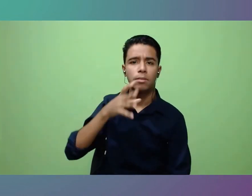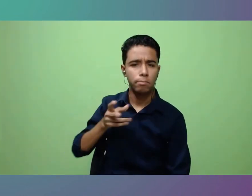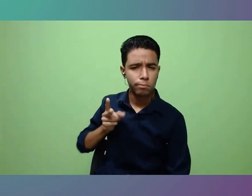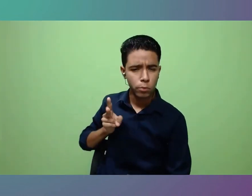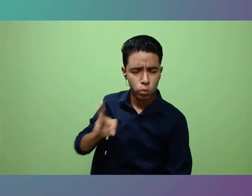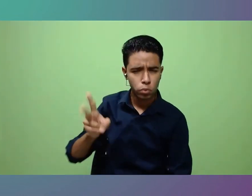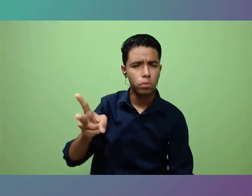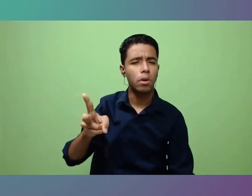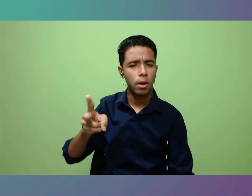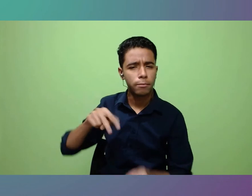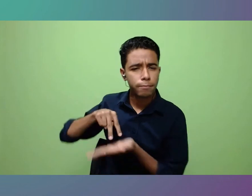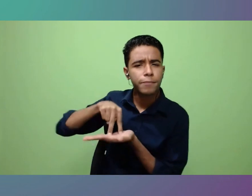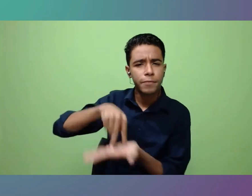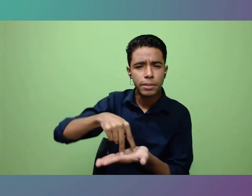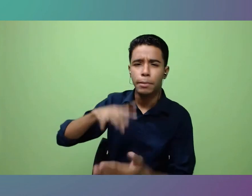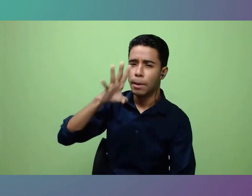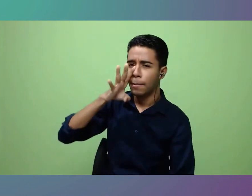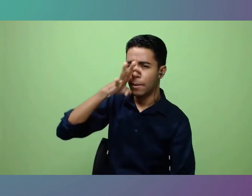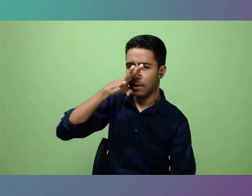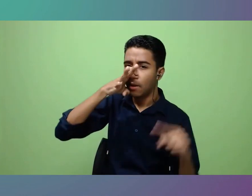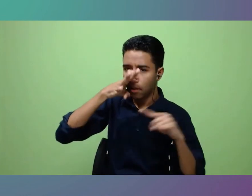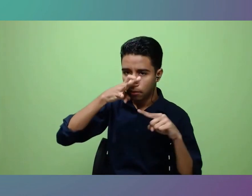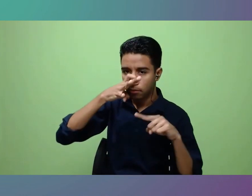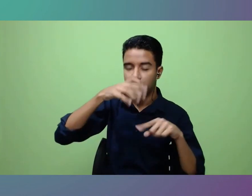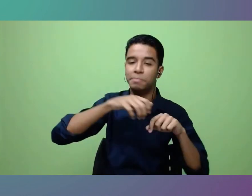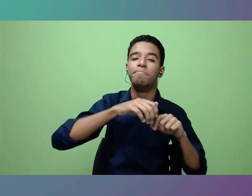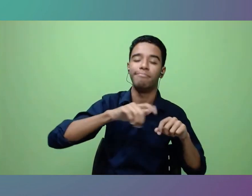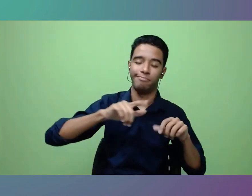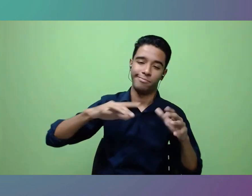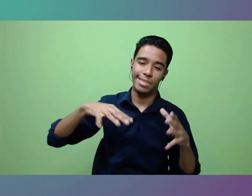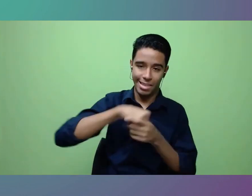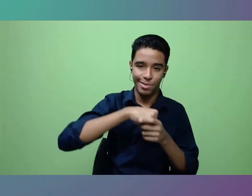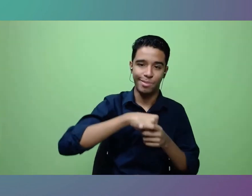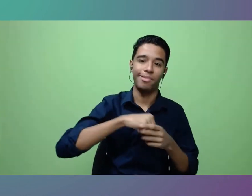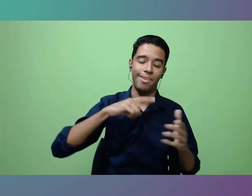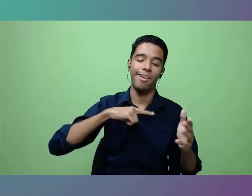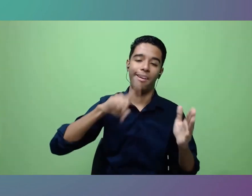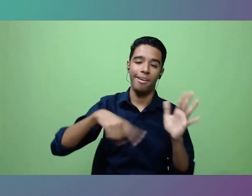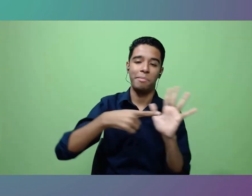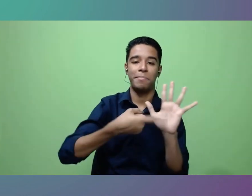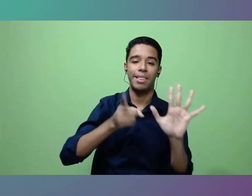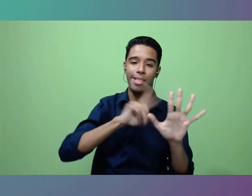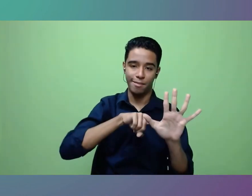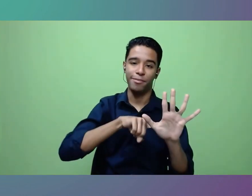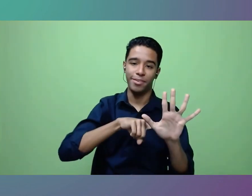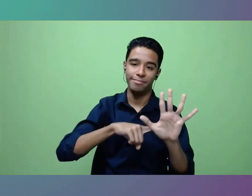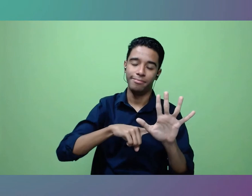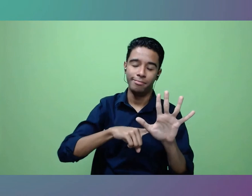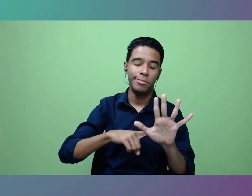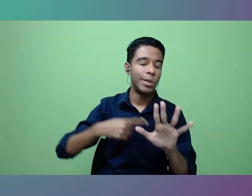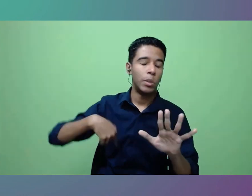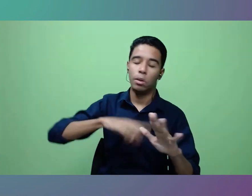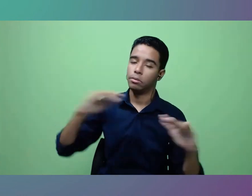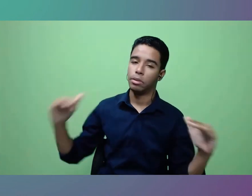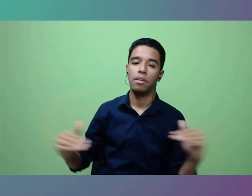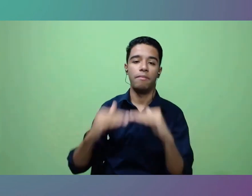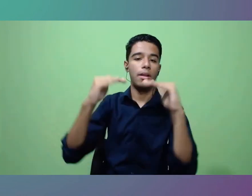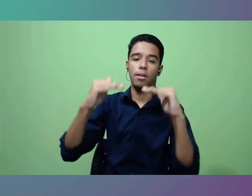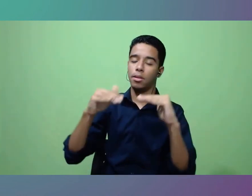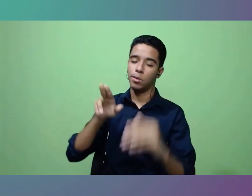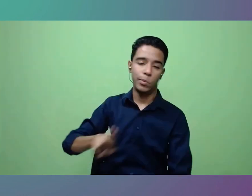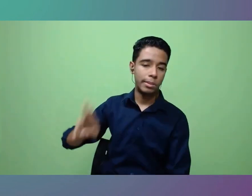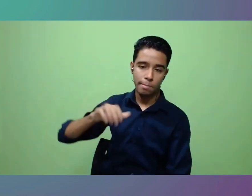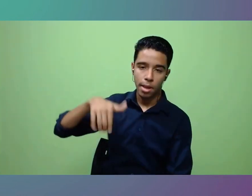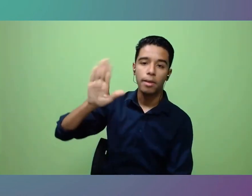Perseverança. Então, você vai fazer, a pessoa precisa ter perseverança, que não sei o quê, que não sei o quê. Equivalência é o que a gente mais usa. Todo